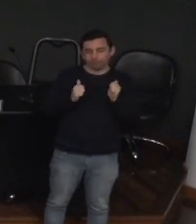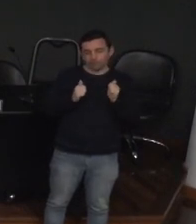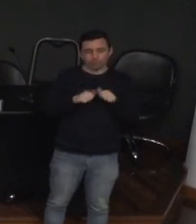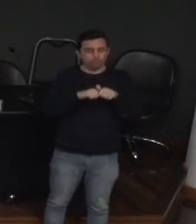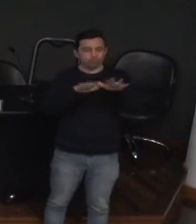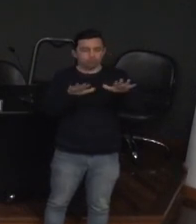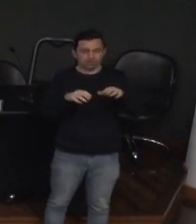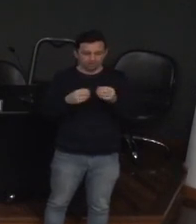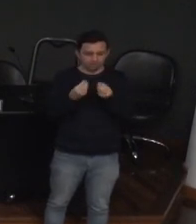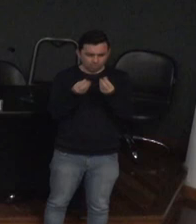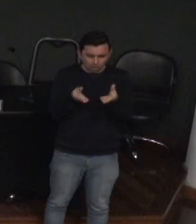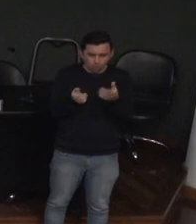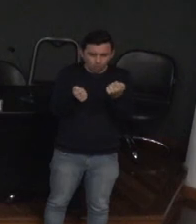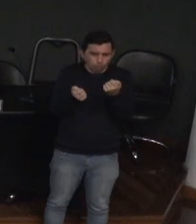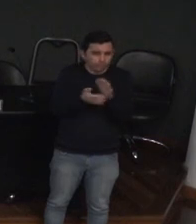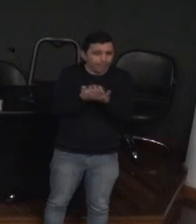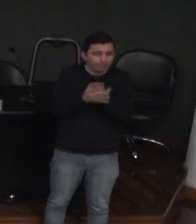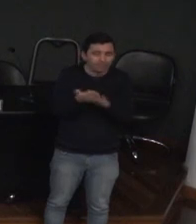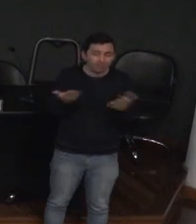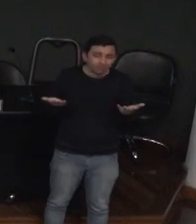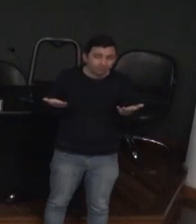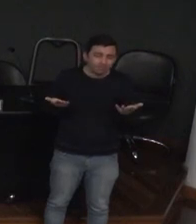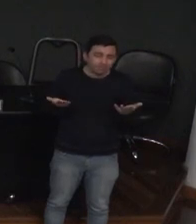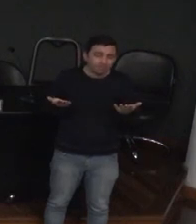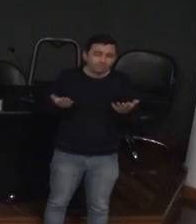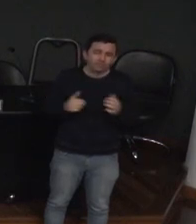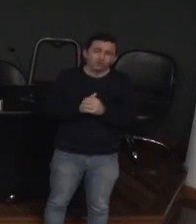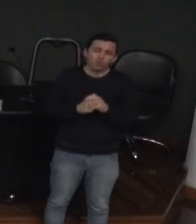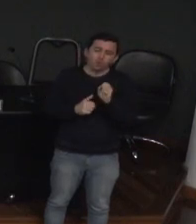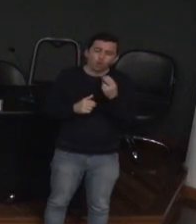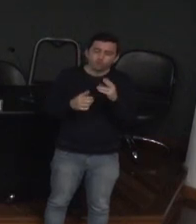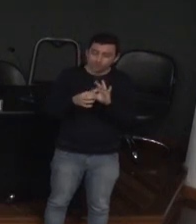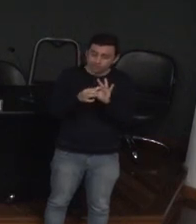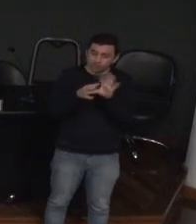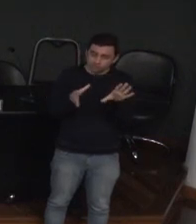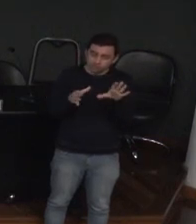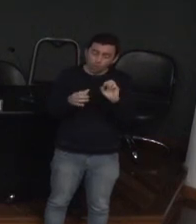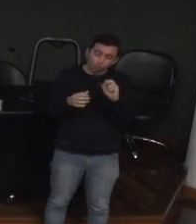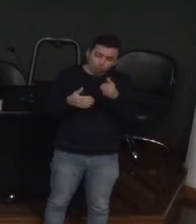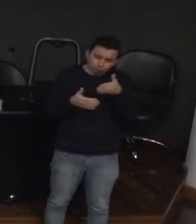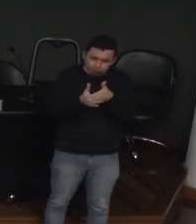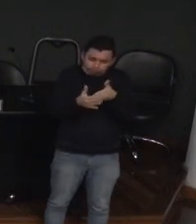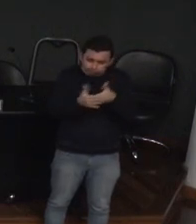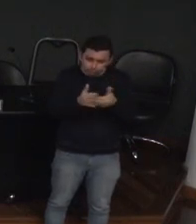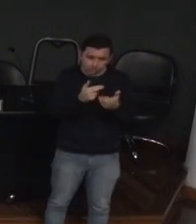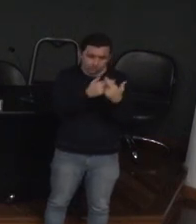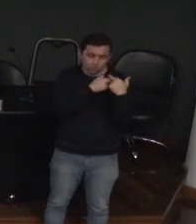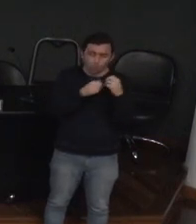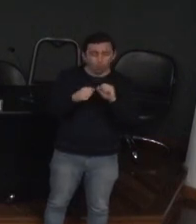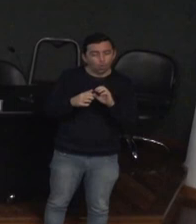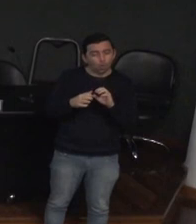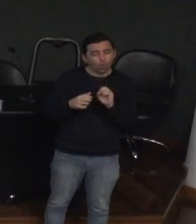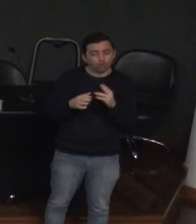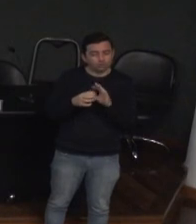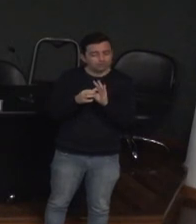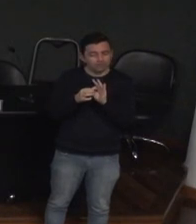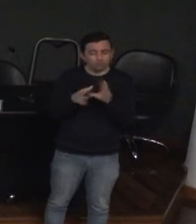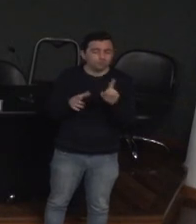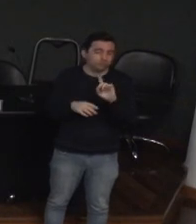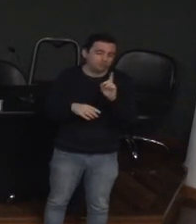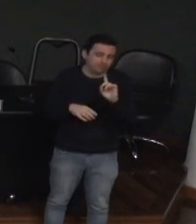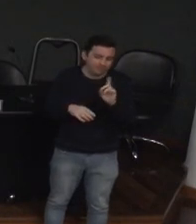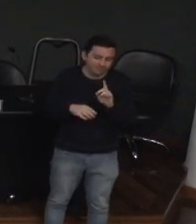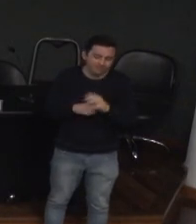mas você disponibilizou e não controlou. Então, ou você disponibiliza e limita a responsabilidade, ou você não disponibiliza e deixa que o deputado faça